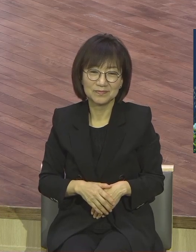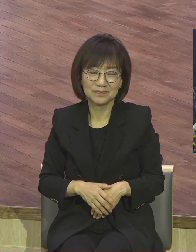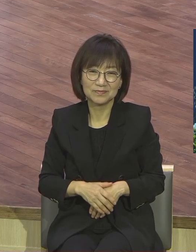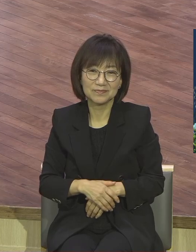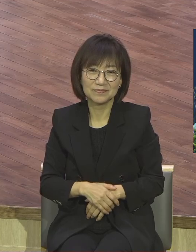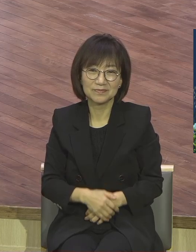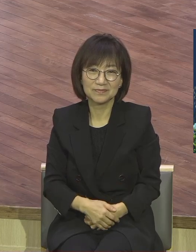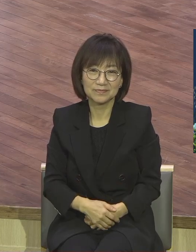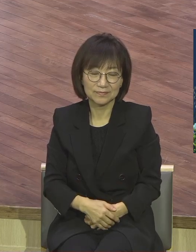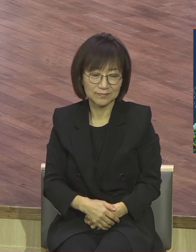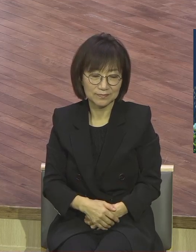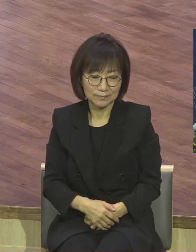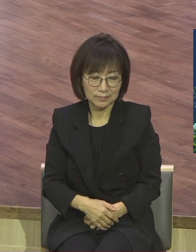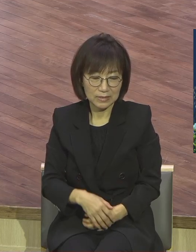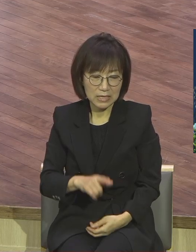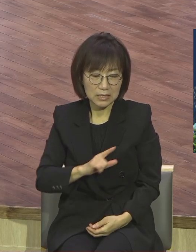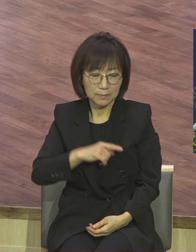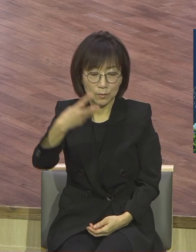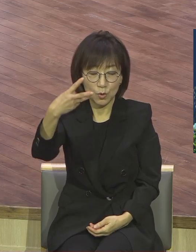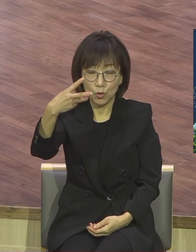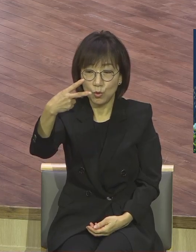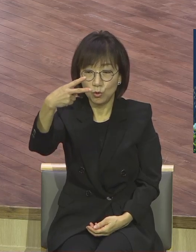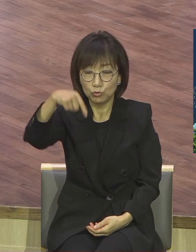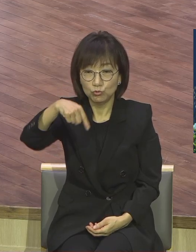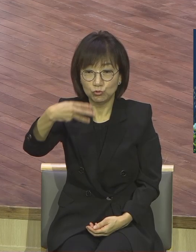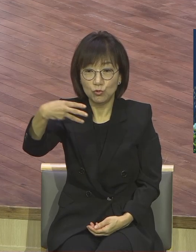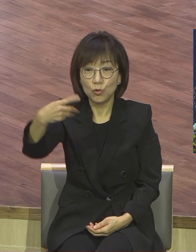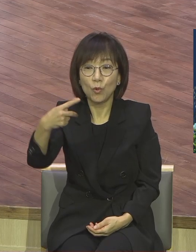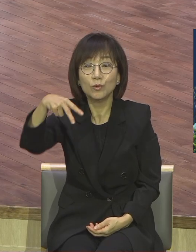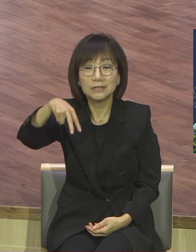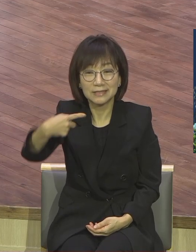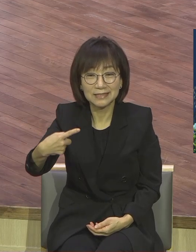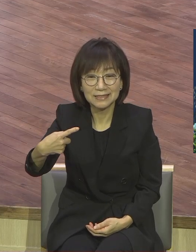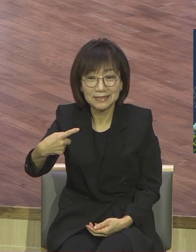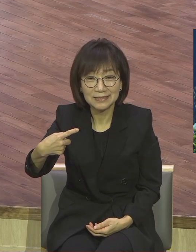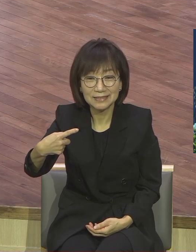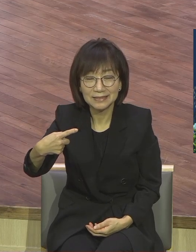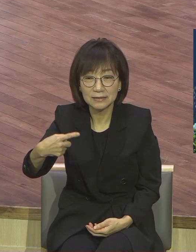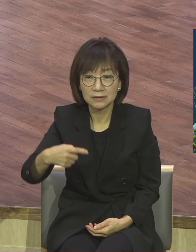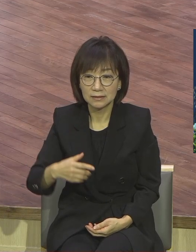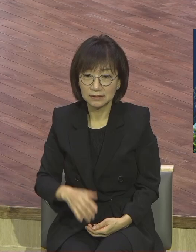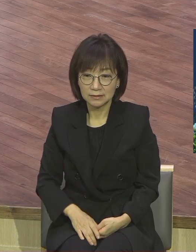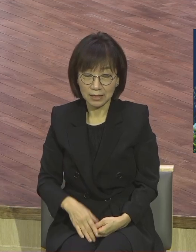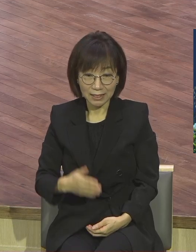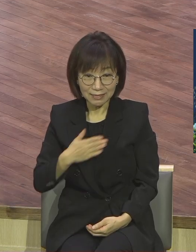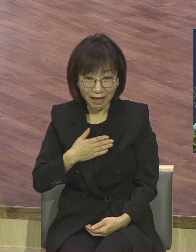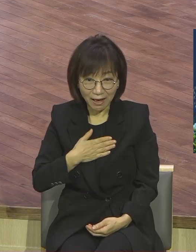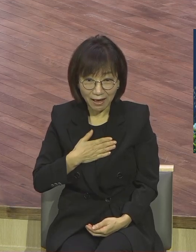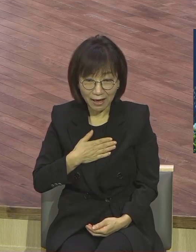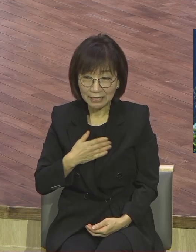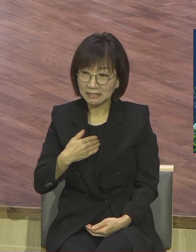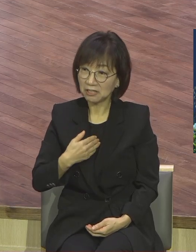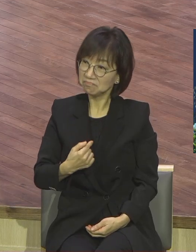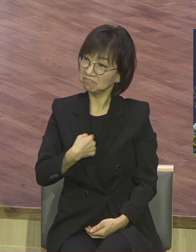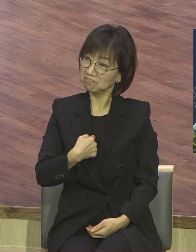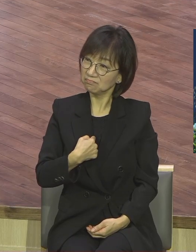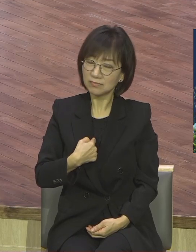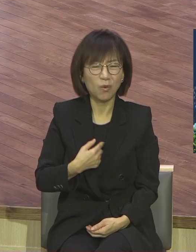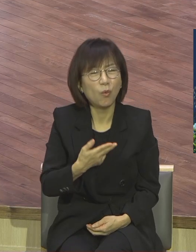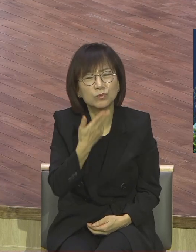정확하게 그렇게 번역이 되는데 한마디로 자기 자신은 뭐요? 이제는 없는 존재다 그런